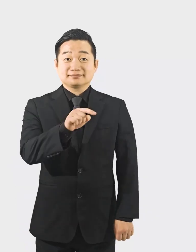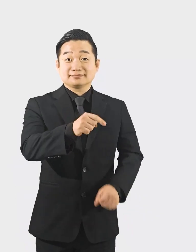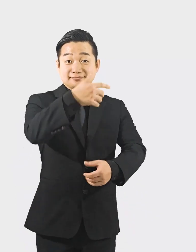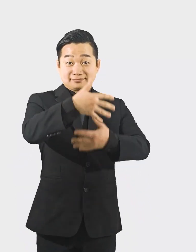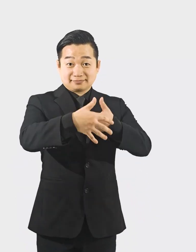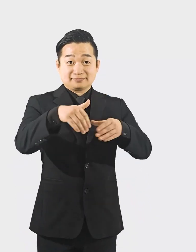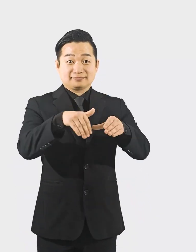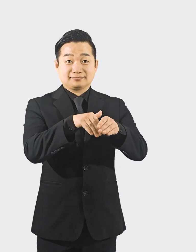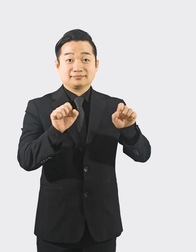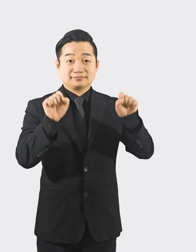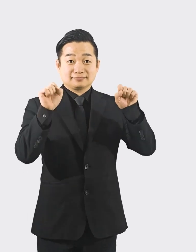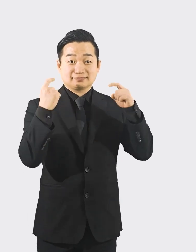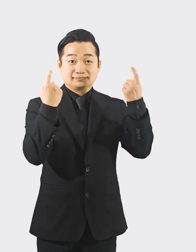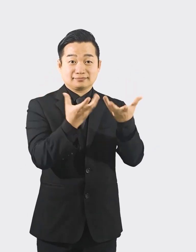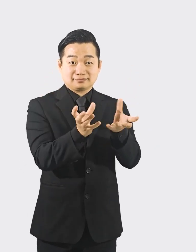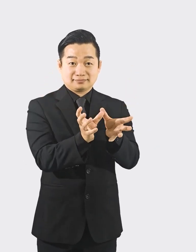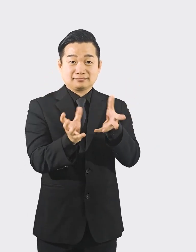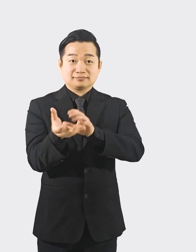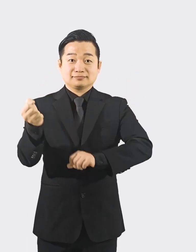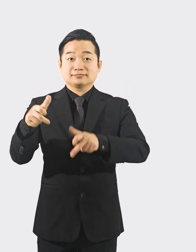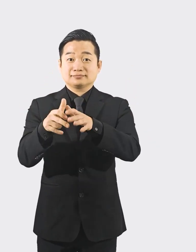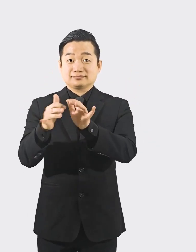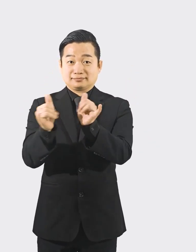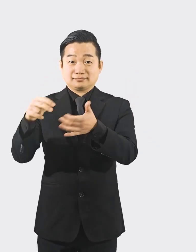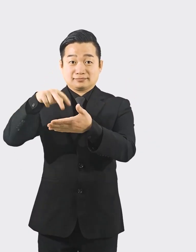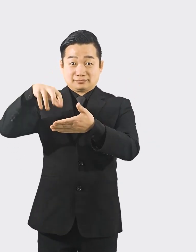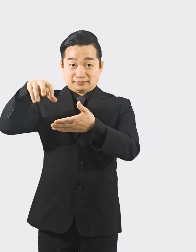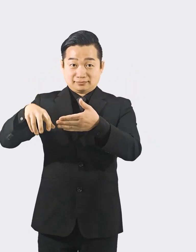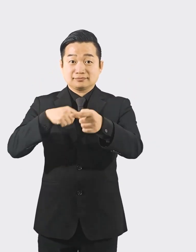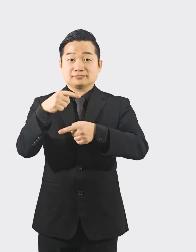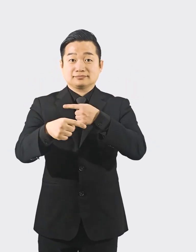본 영상은 문화체육관광부